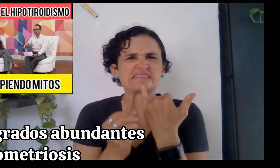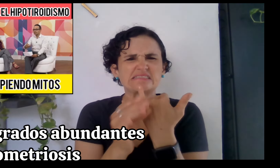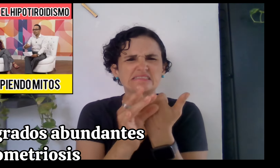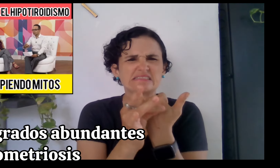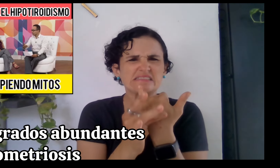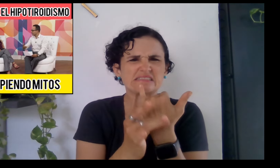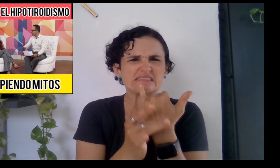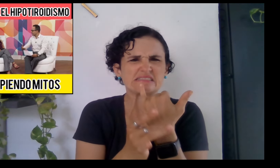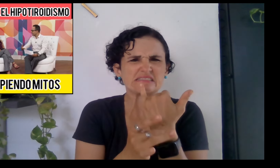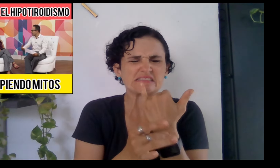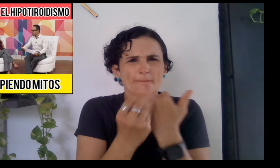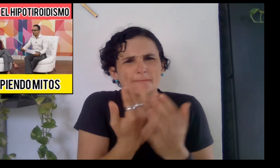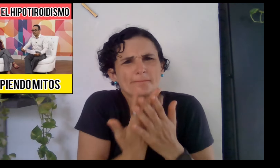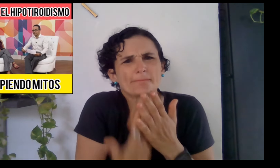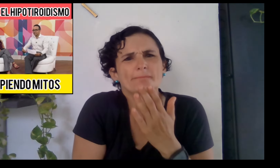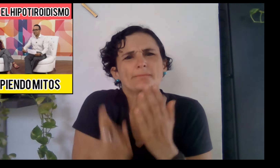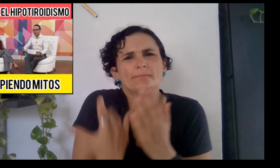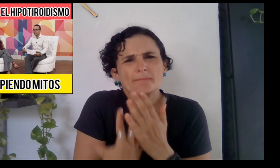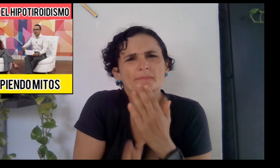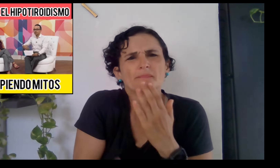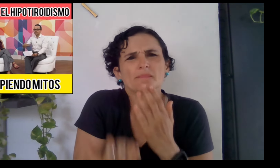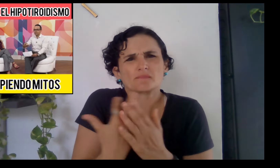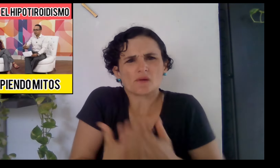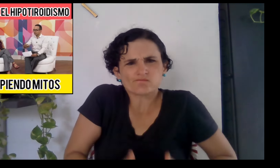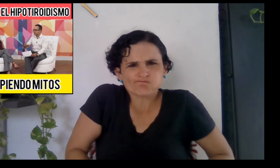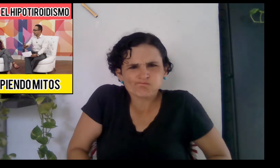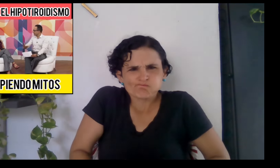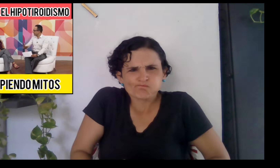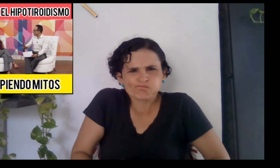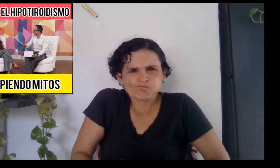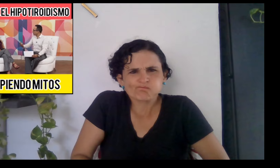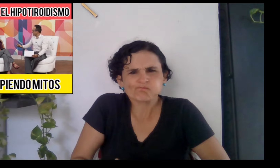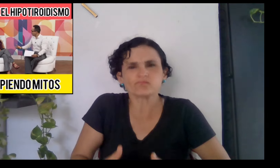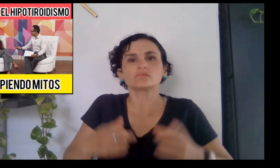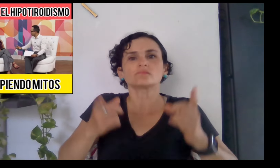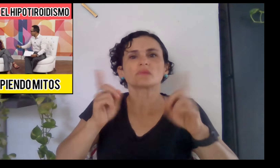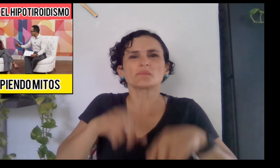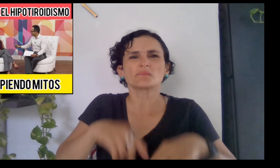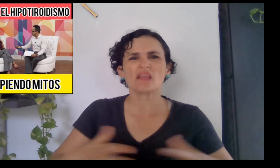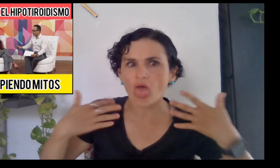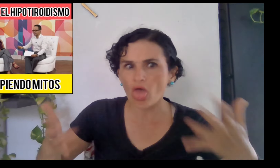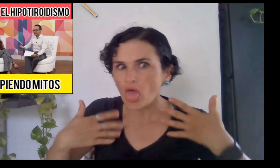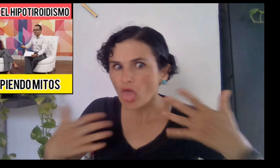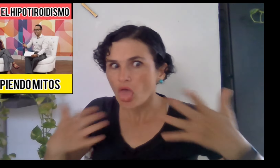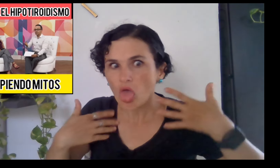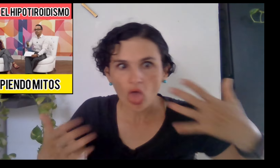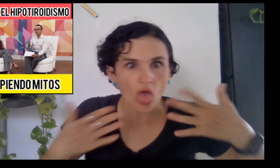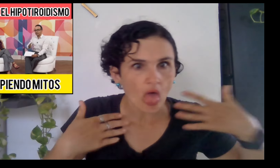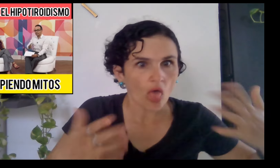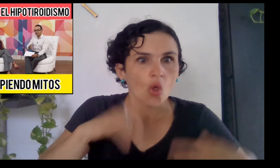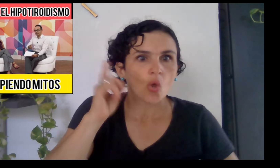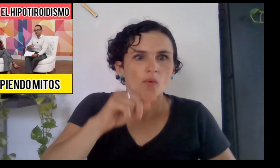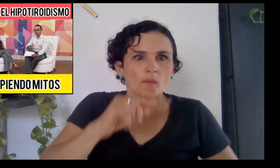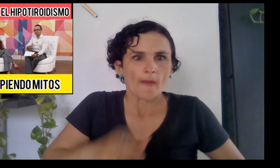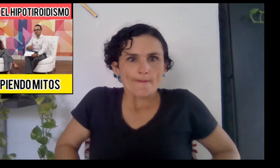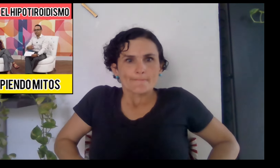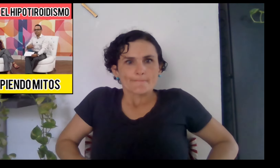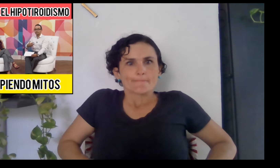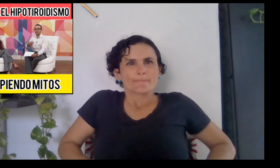que sufren, doctora, ya de problemas que tienen que ver con calores y fogajes propios de la menopausia. La pregunta es, ¿influyen